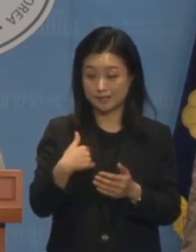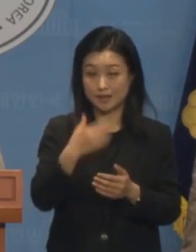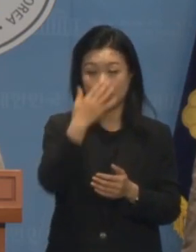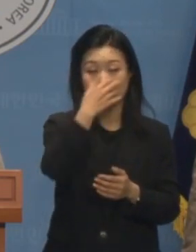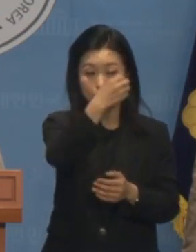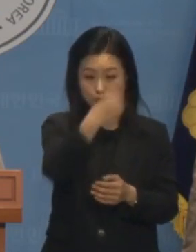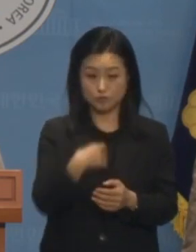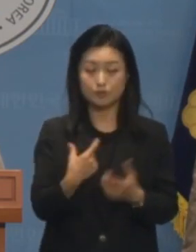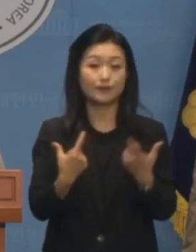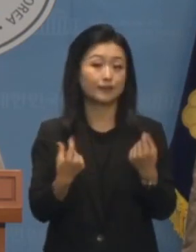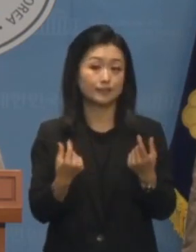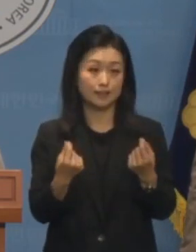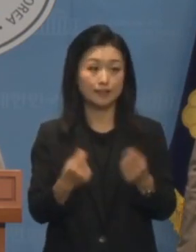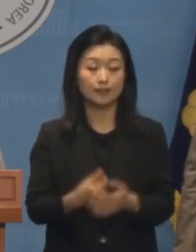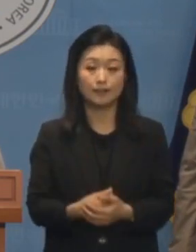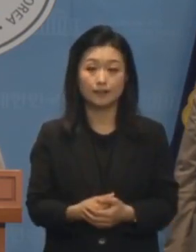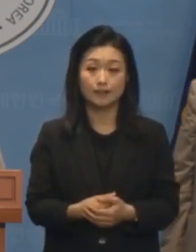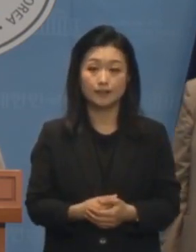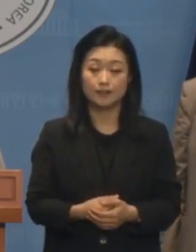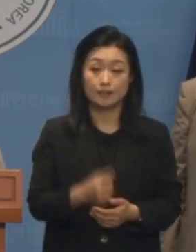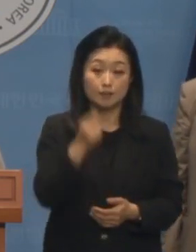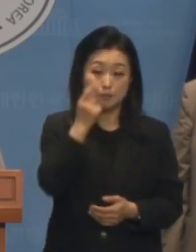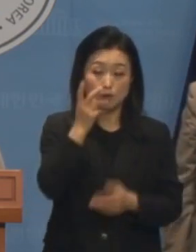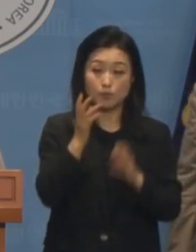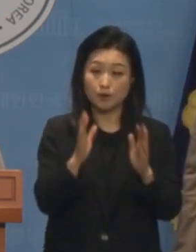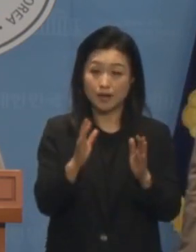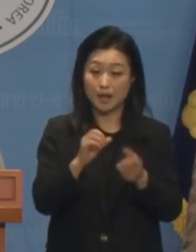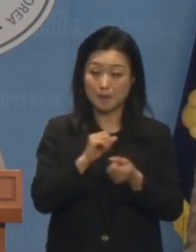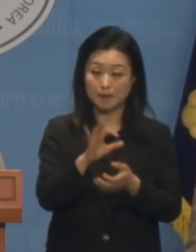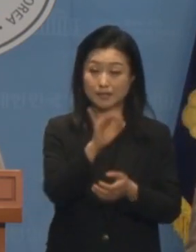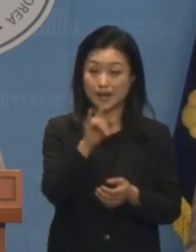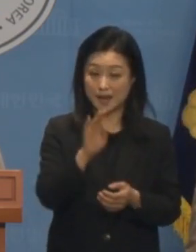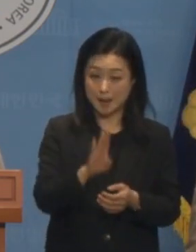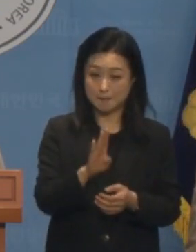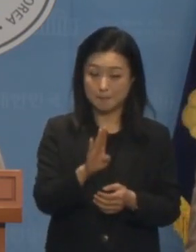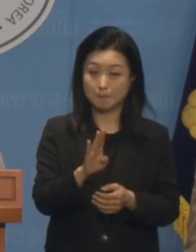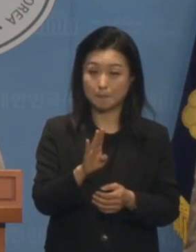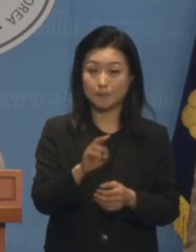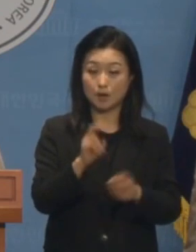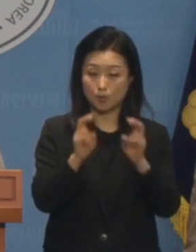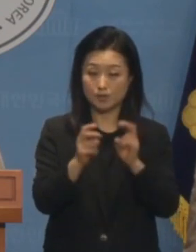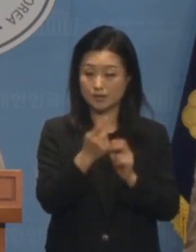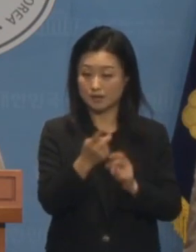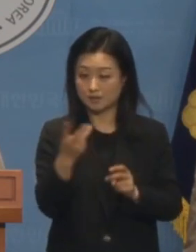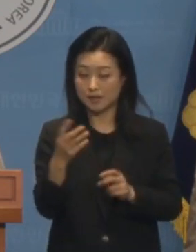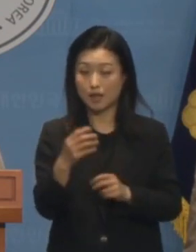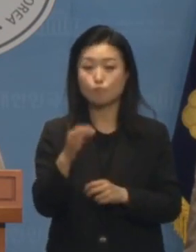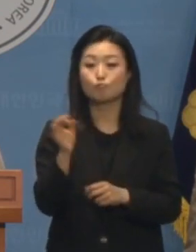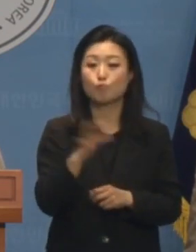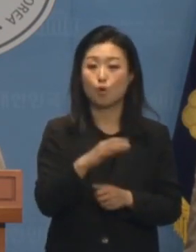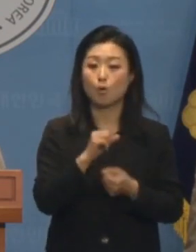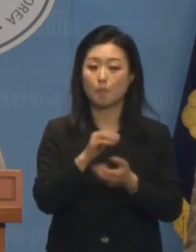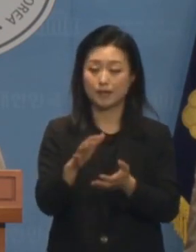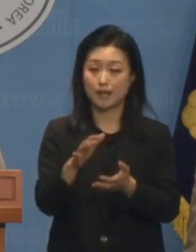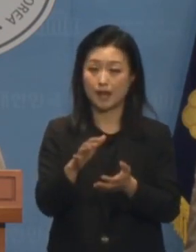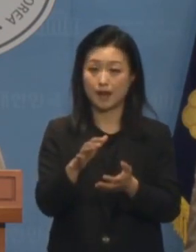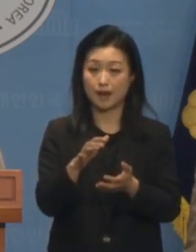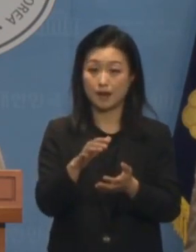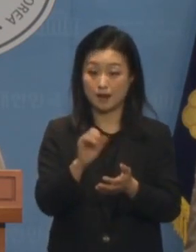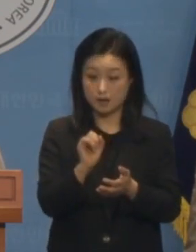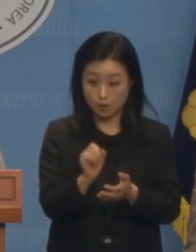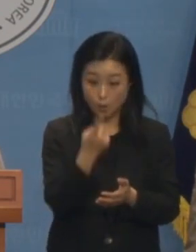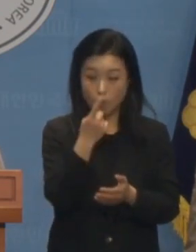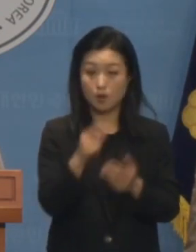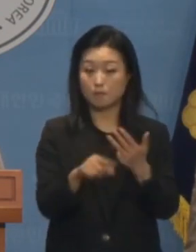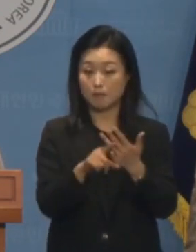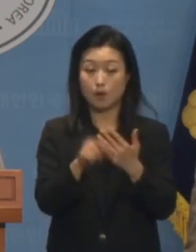발표일 수밖에 없습니다. 몇 개월 동안 배달앱 3사의 무료 배달을 내세웠고 그 결과 지난